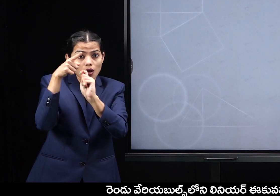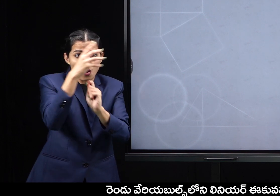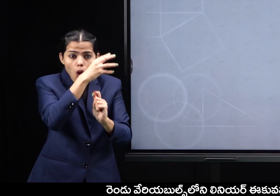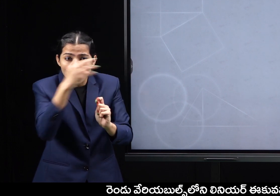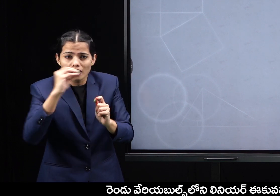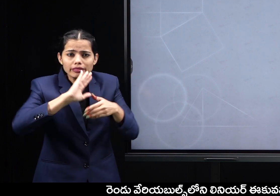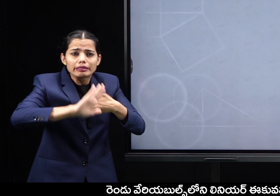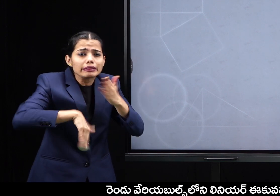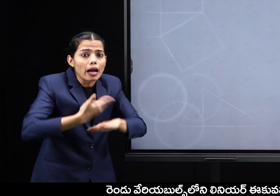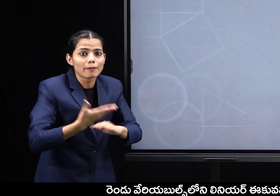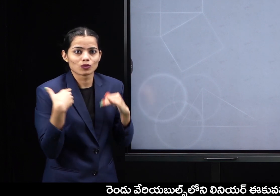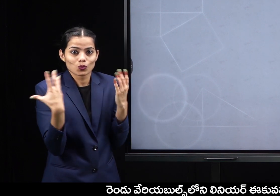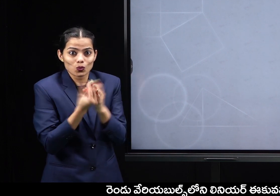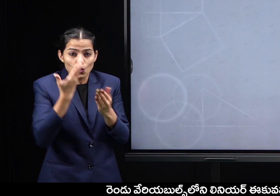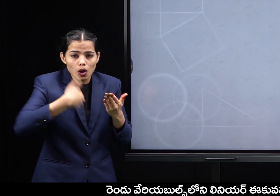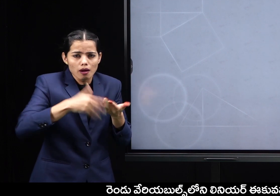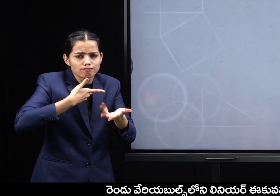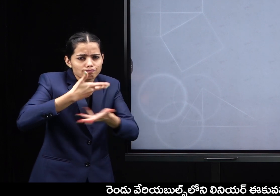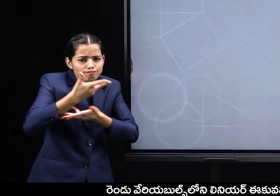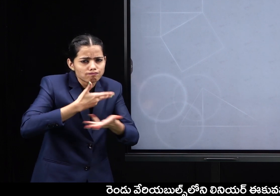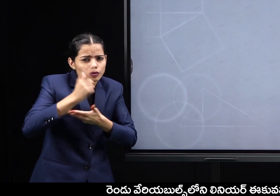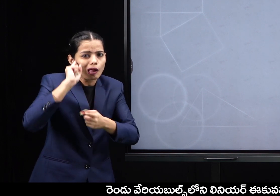ఈక్వేషన్ గురించి చర్చిద్దాం.